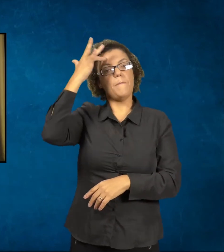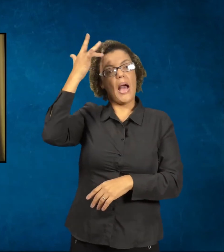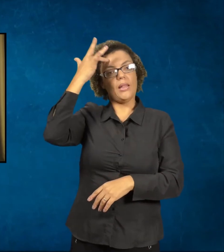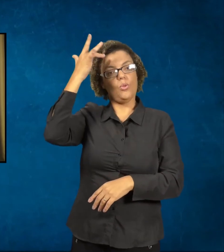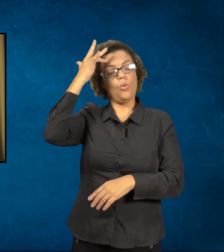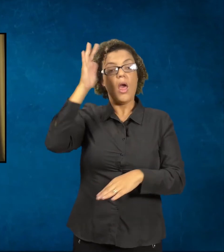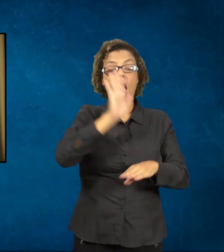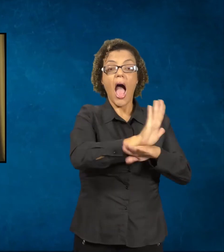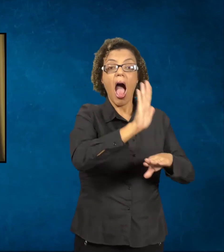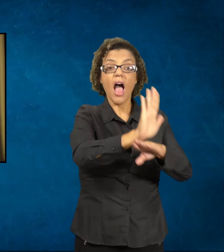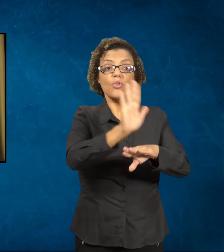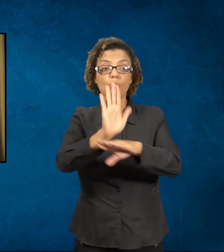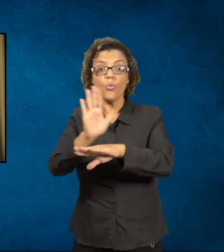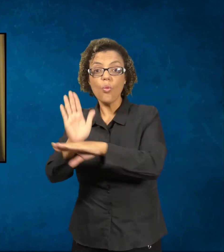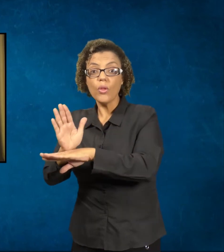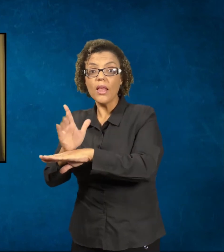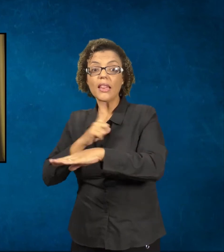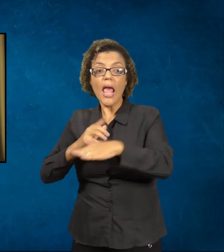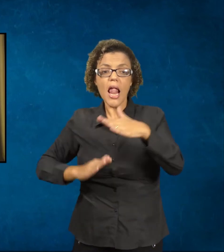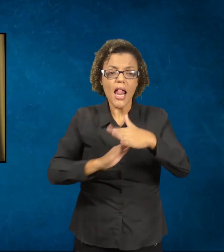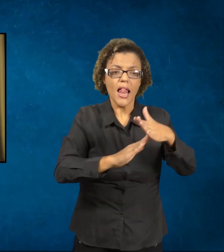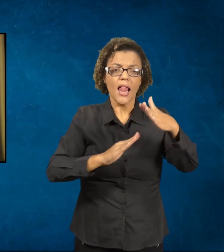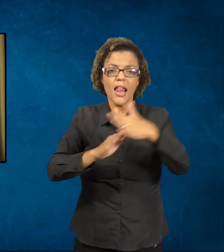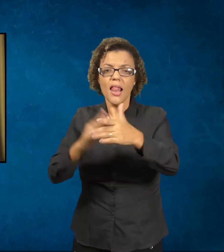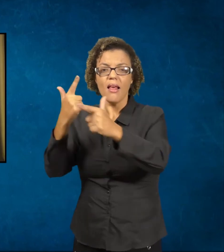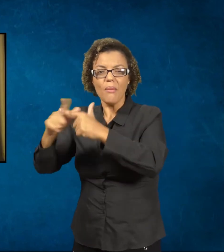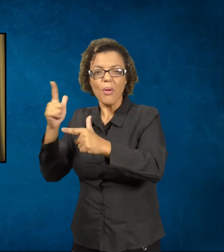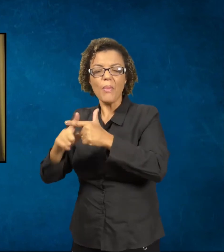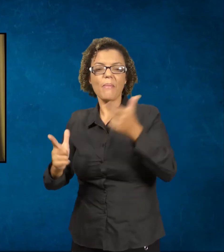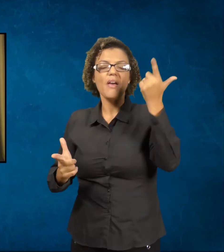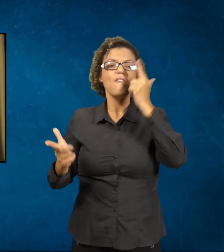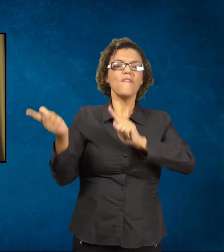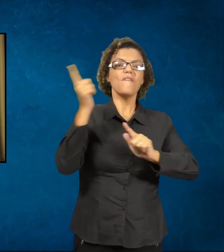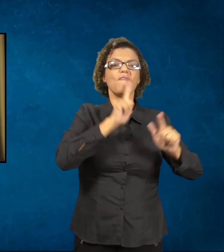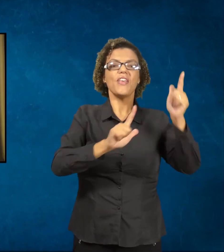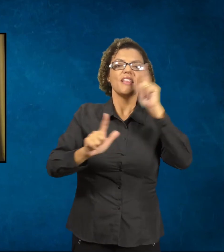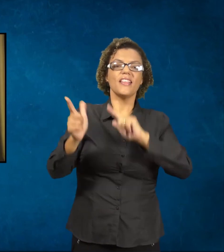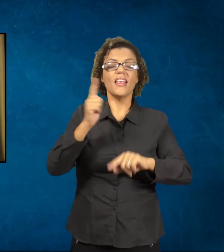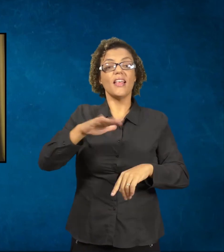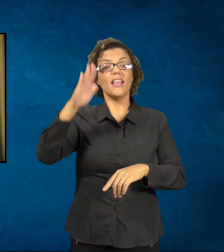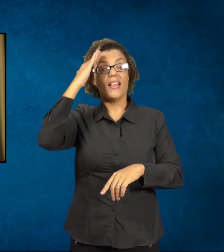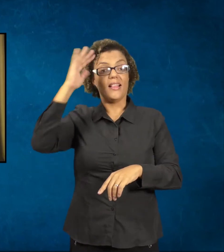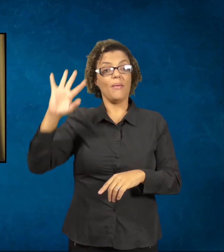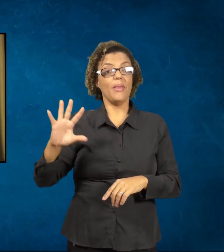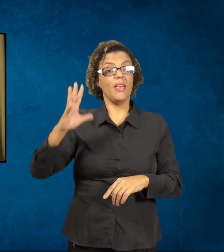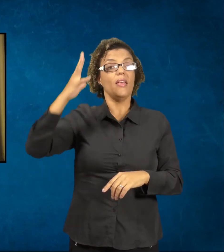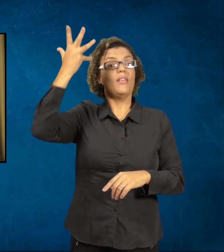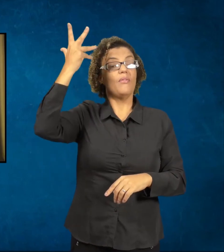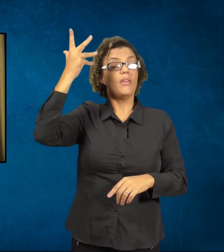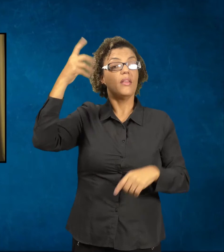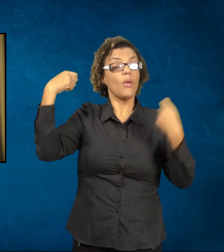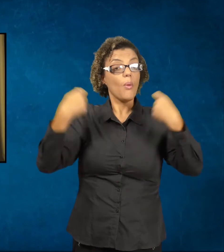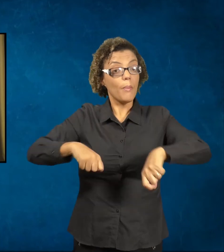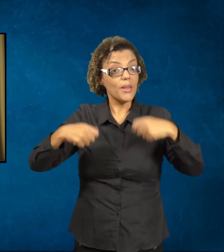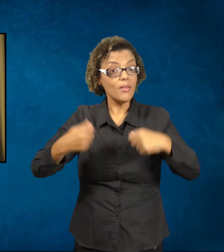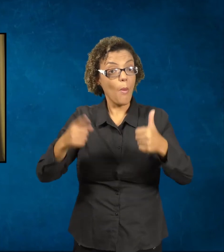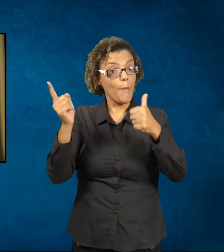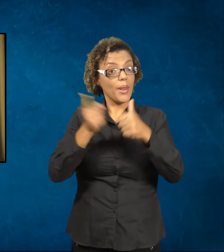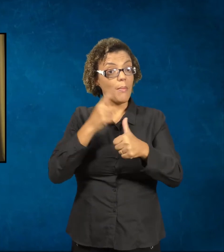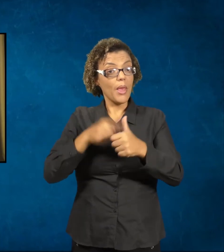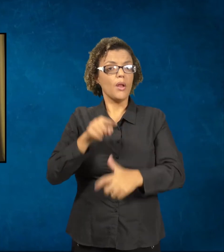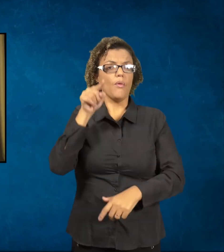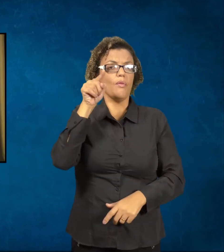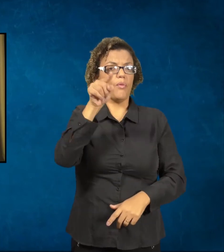a presumir os obstáculos e a saber como lidar com eles. Para mais uma vez, é preciso que, em primeiro lugar, você